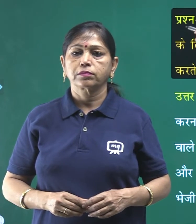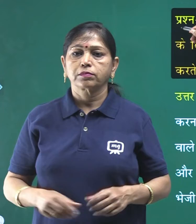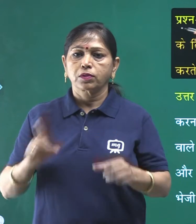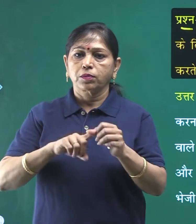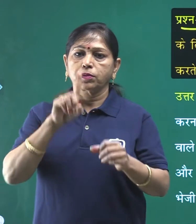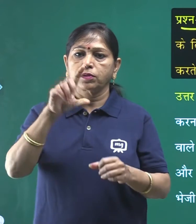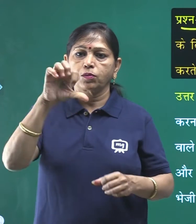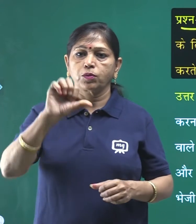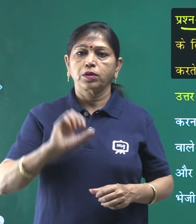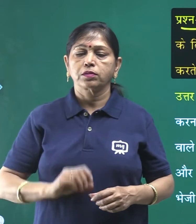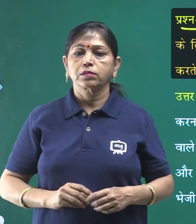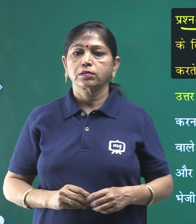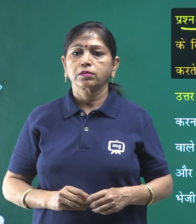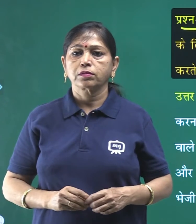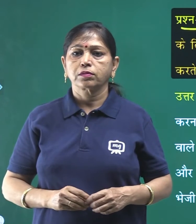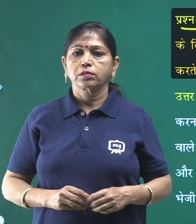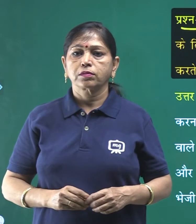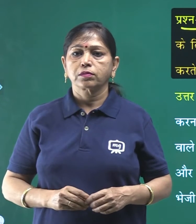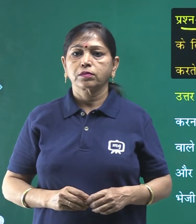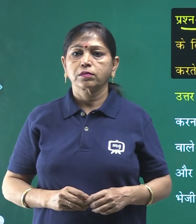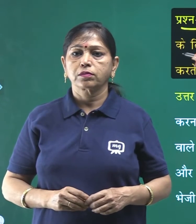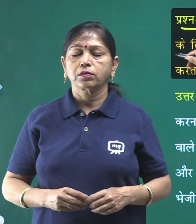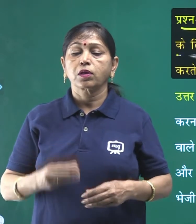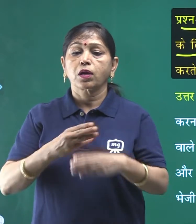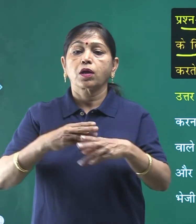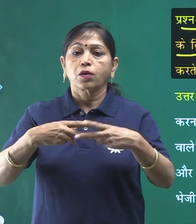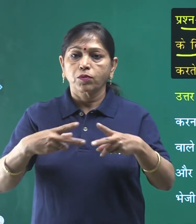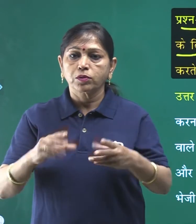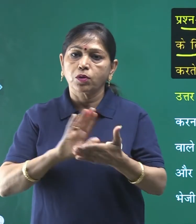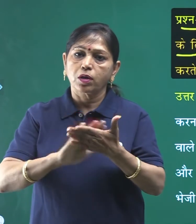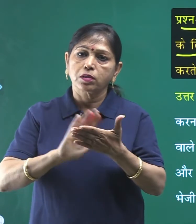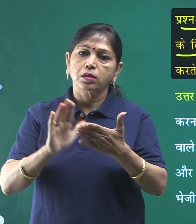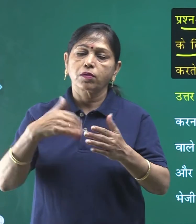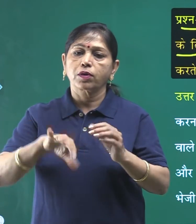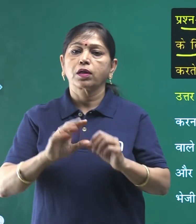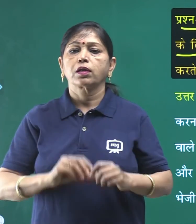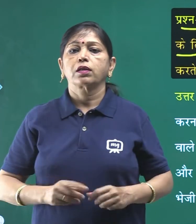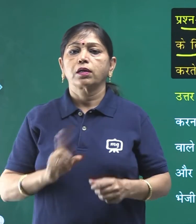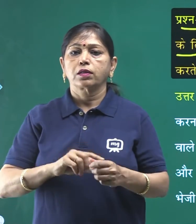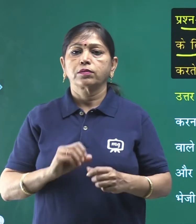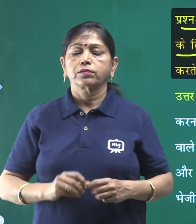प्रश्न 19, वस्तुओं को साफ करने के लिए